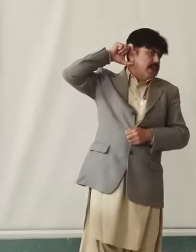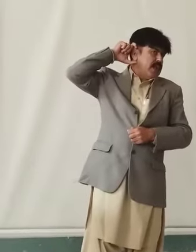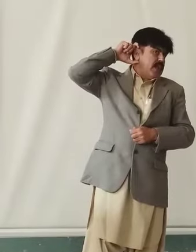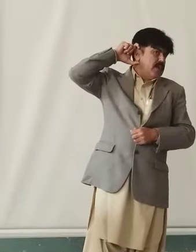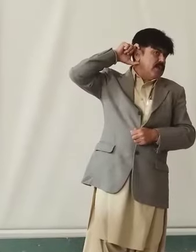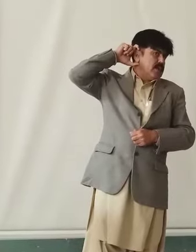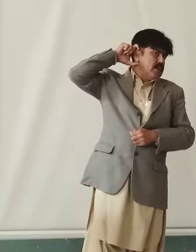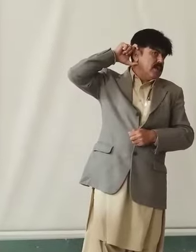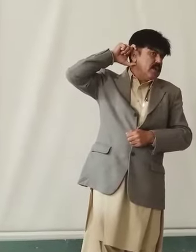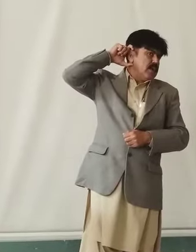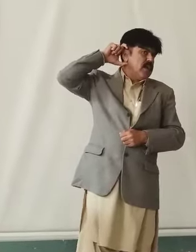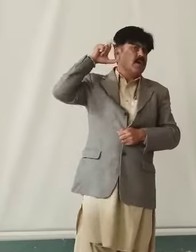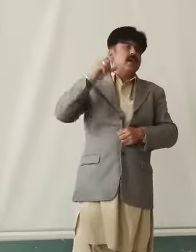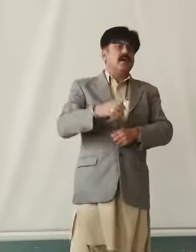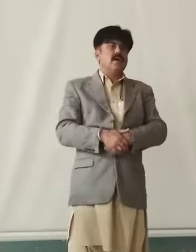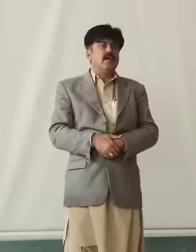हेयरिंग एड,